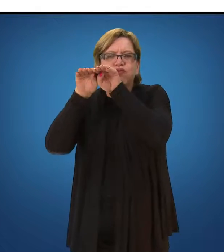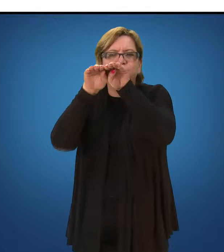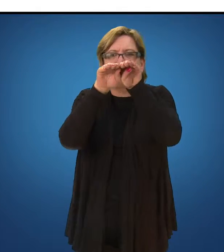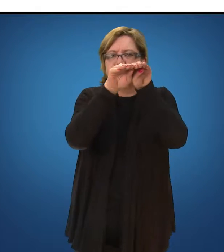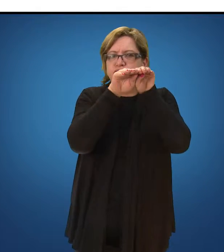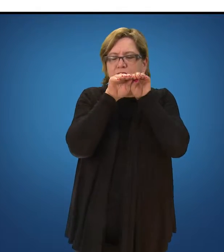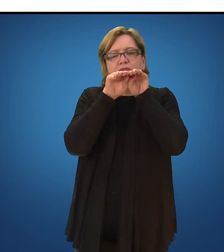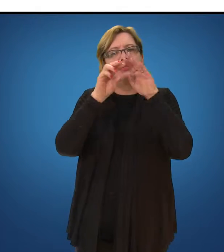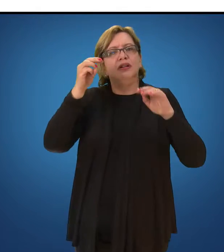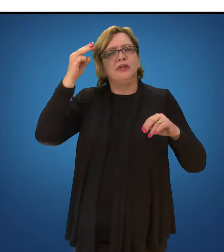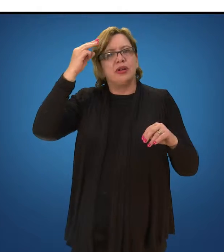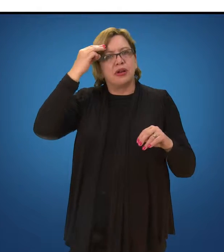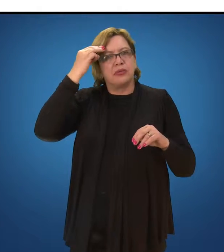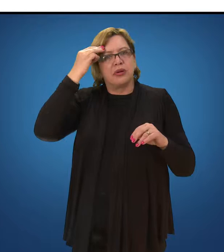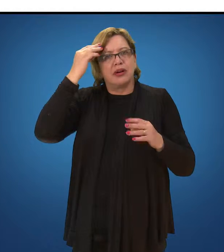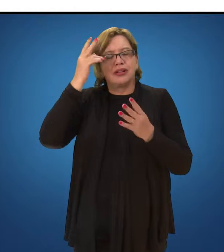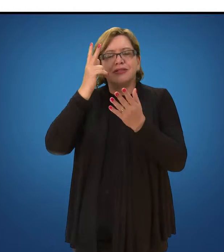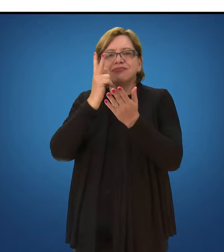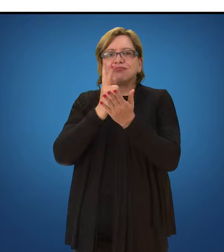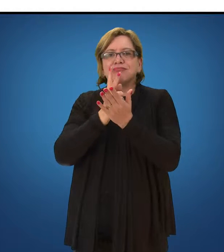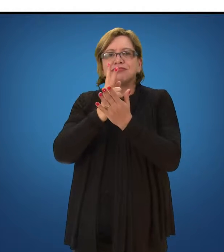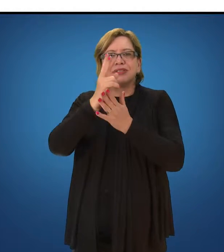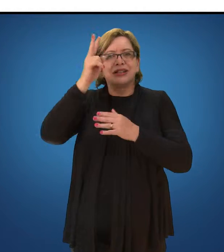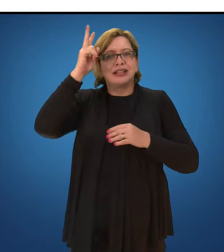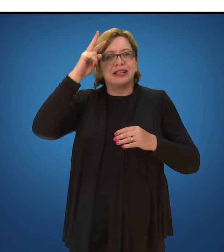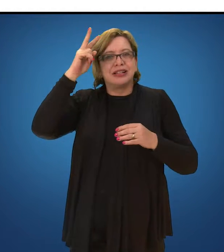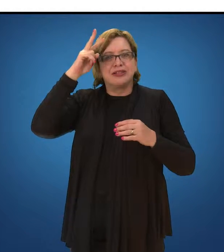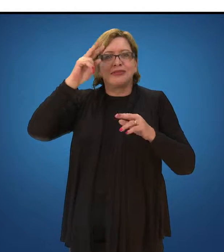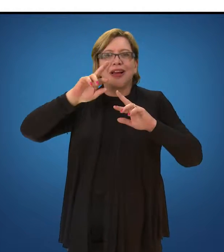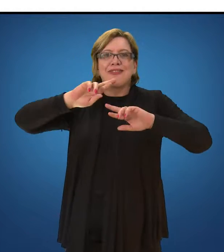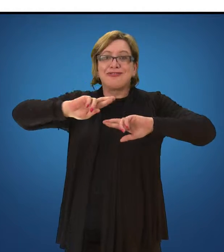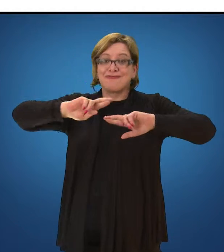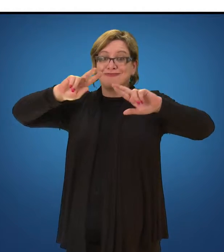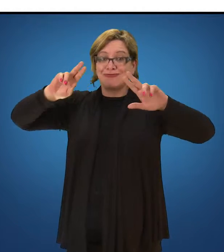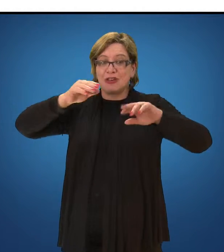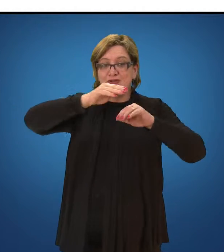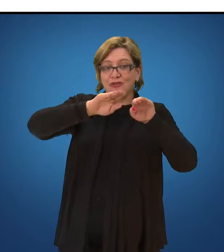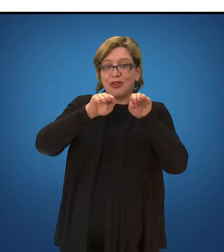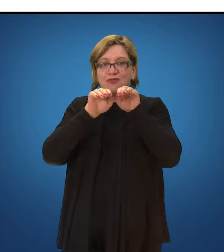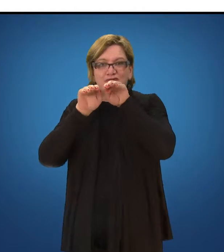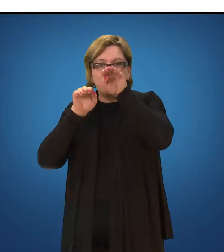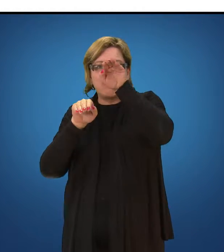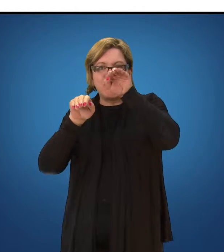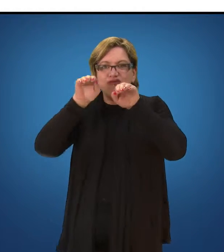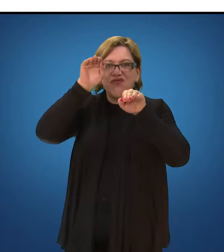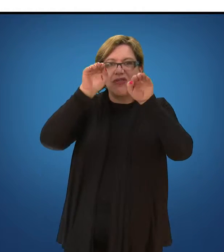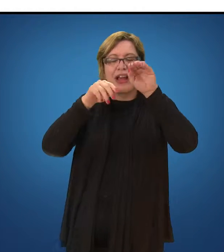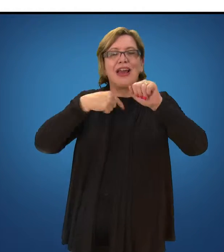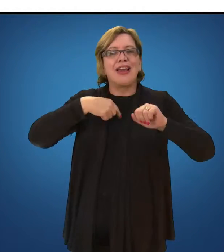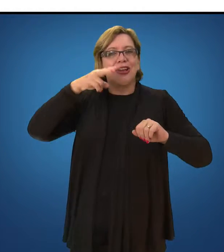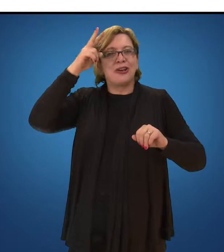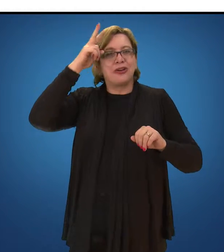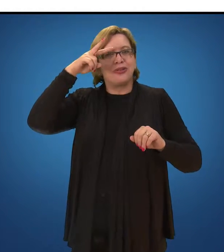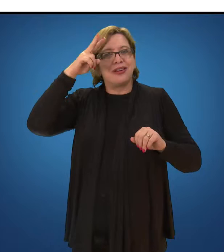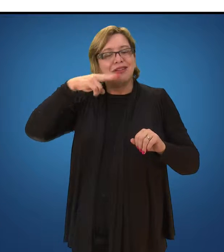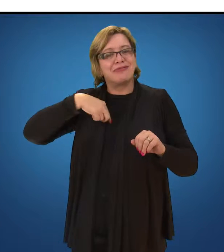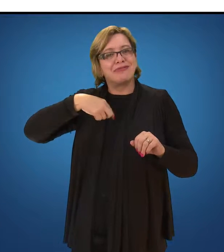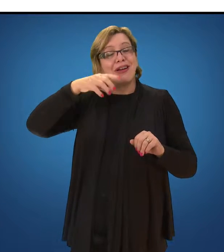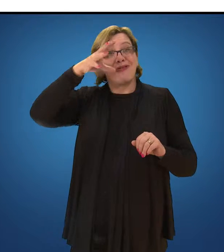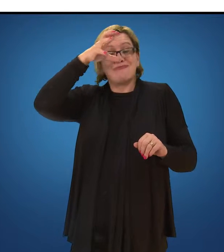de memórias, a gente quer se referir a elementos bastante diferentes. Eu lembro, eu